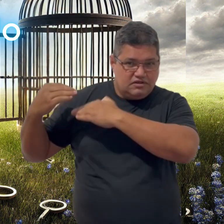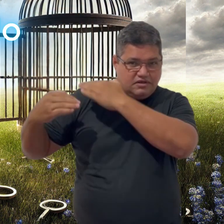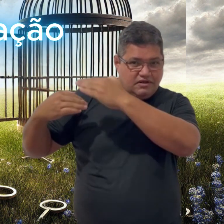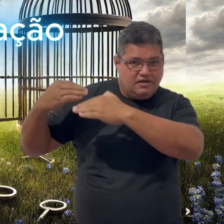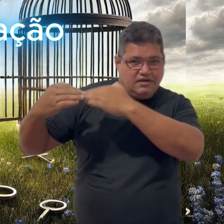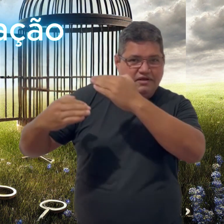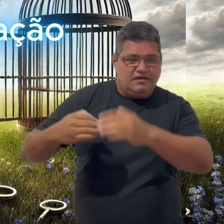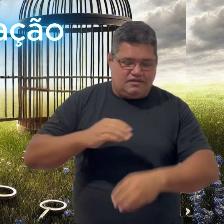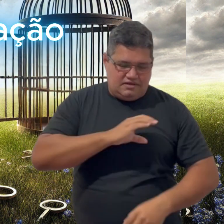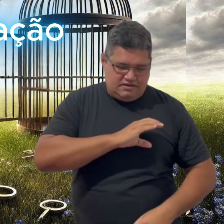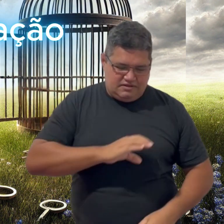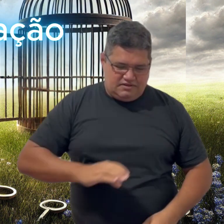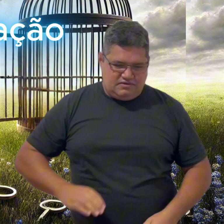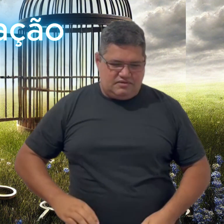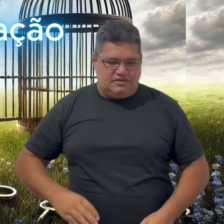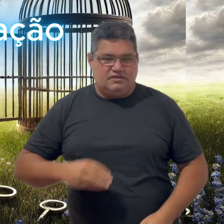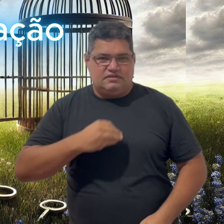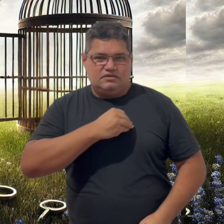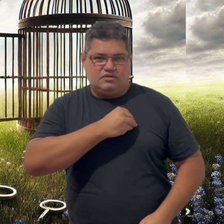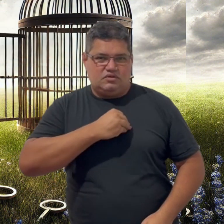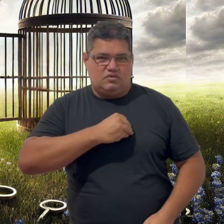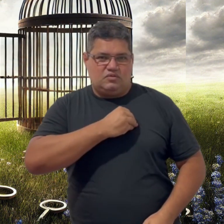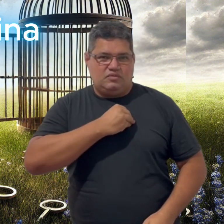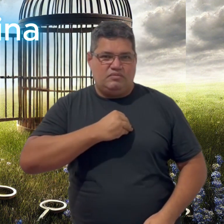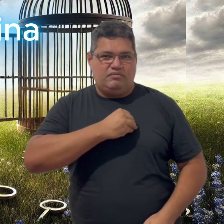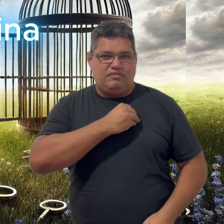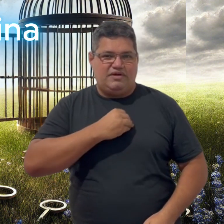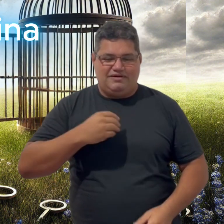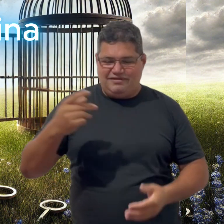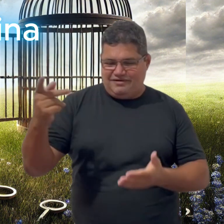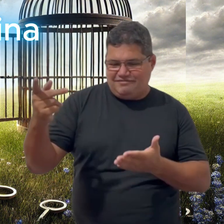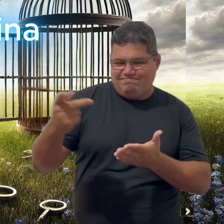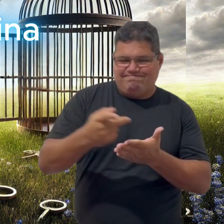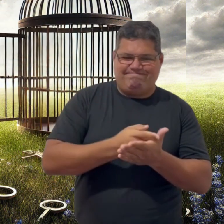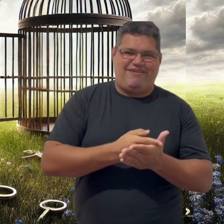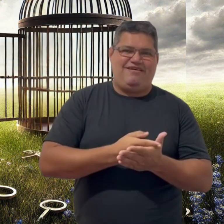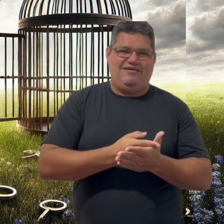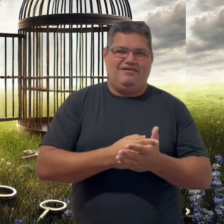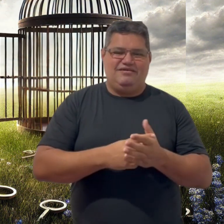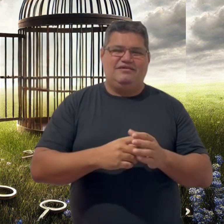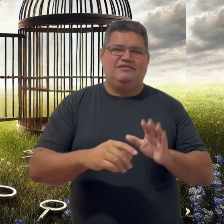pecado é uma violação da lei divina,